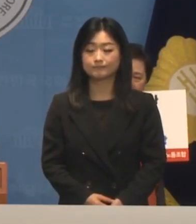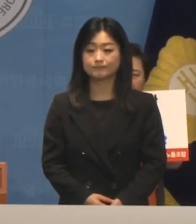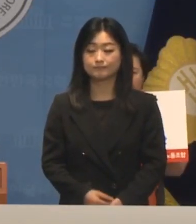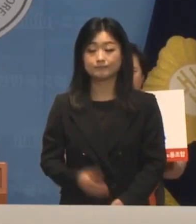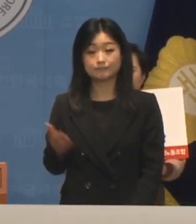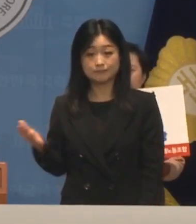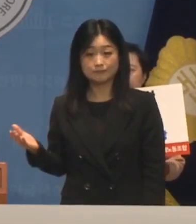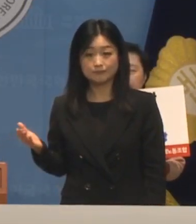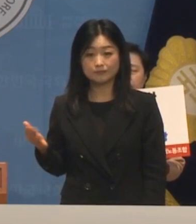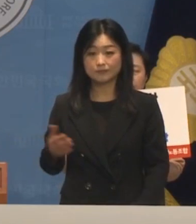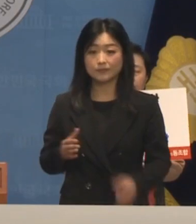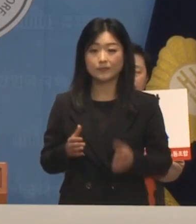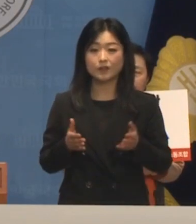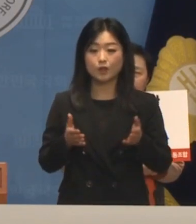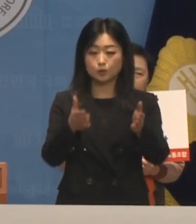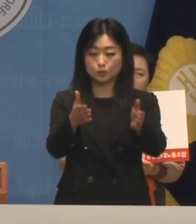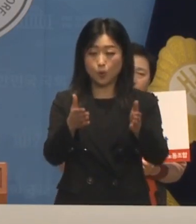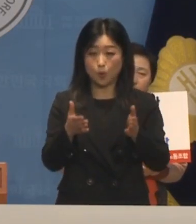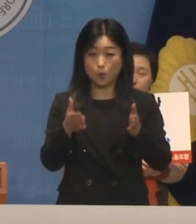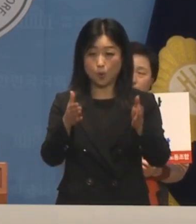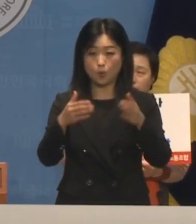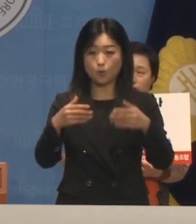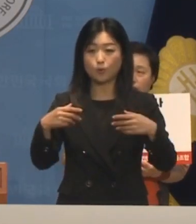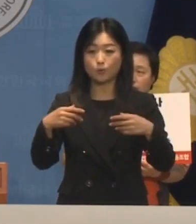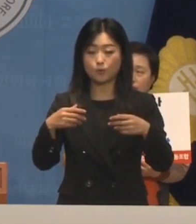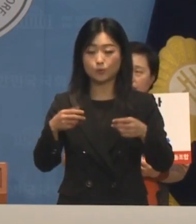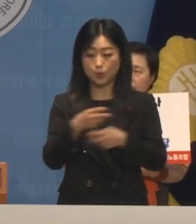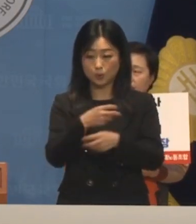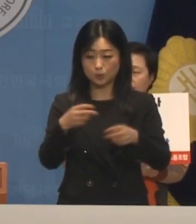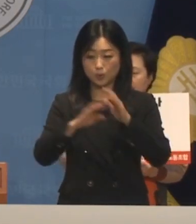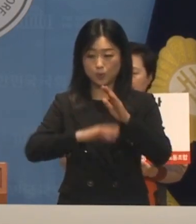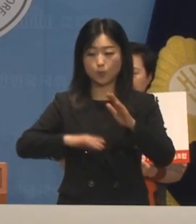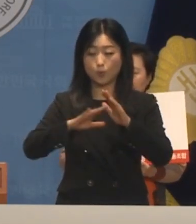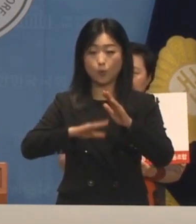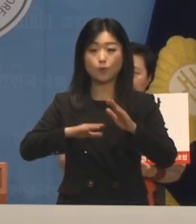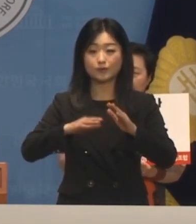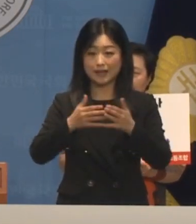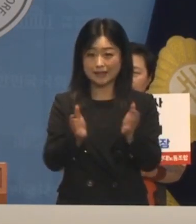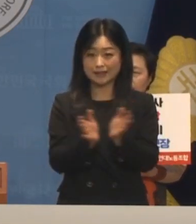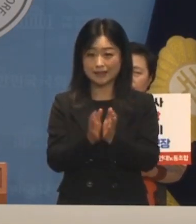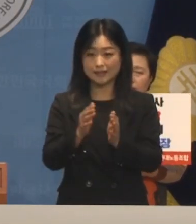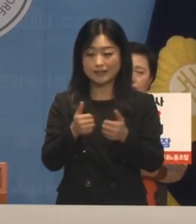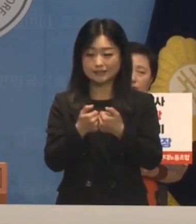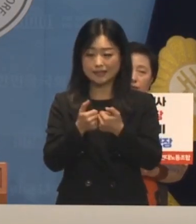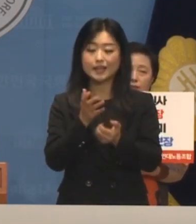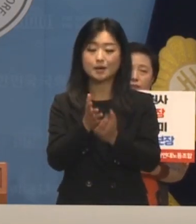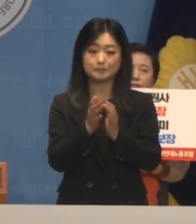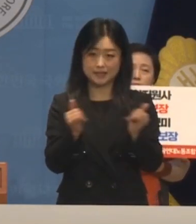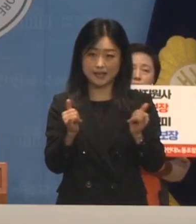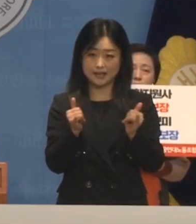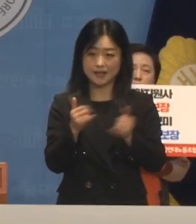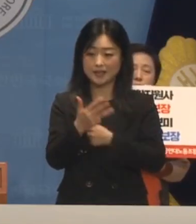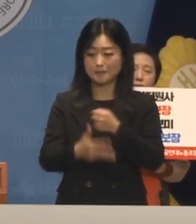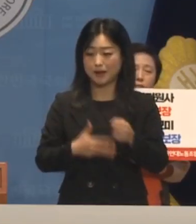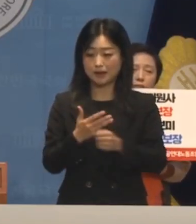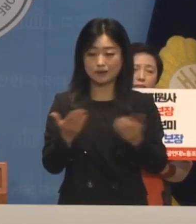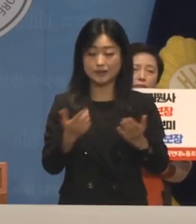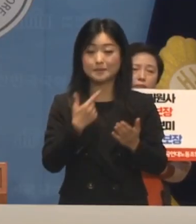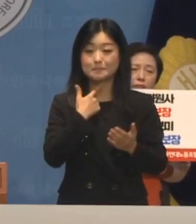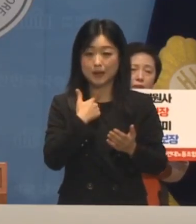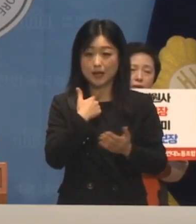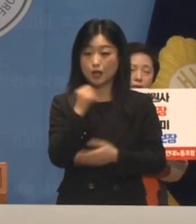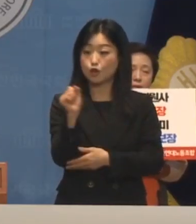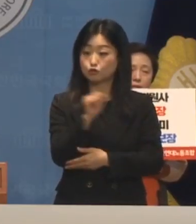저는 도로교통공단 고객센터 상담사로 근무하는 8년차 상담원입니다. 도로교통공단